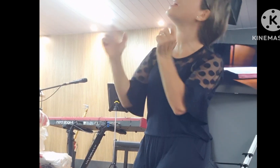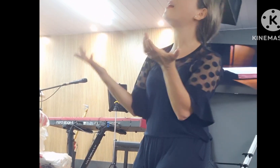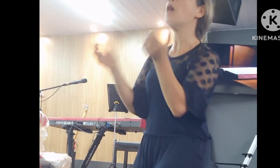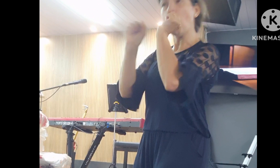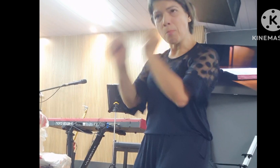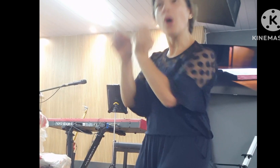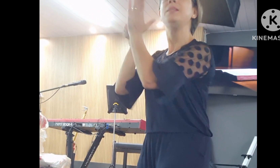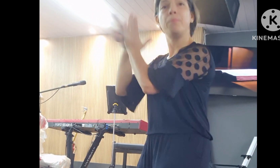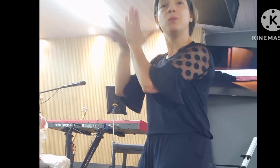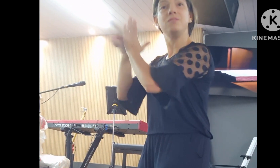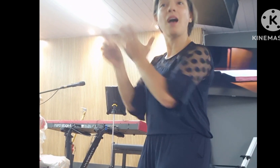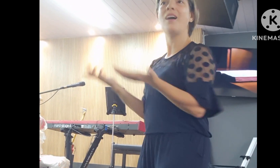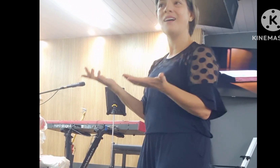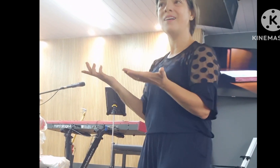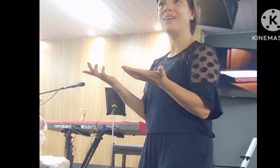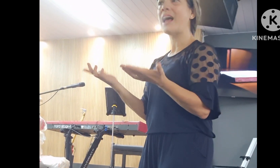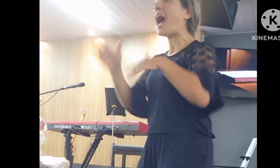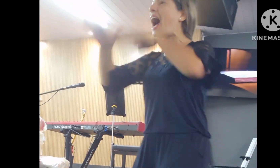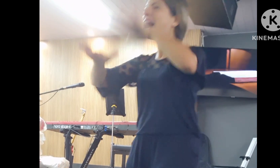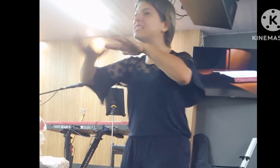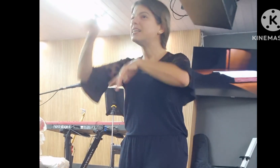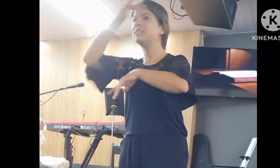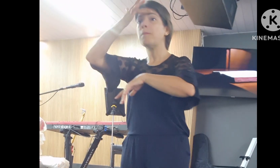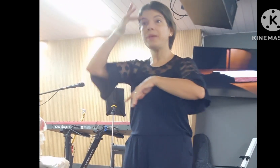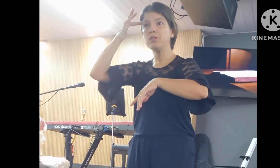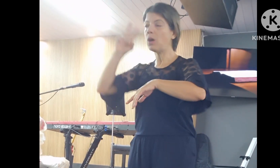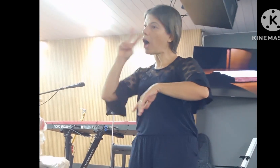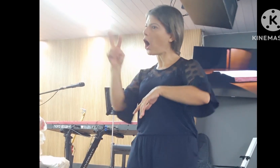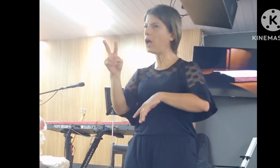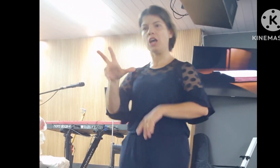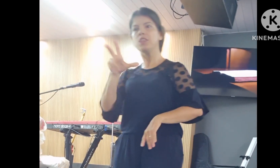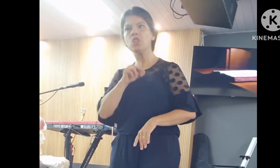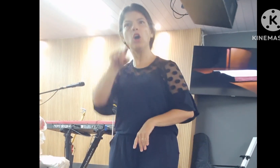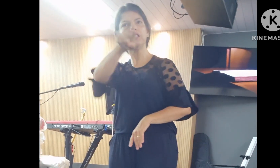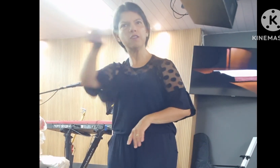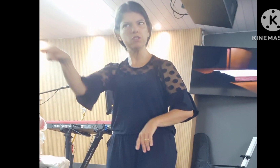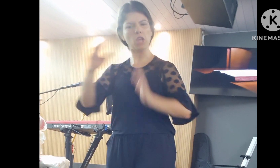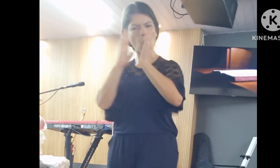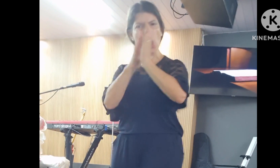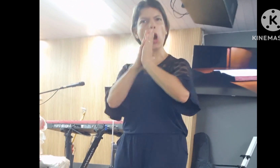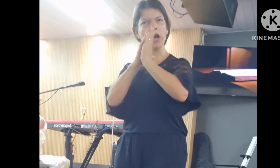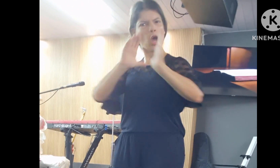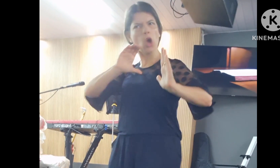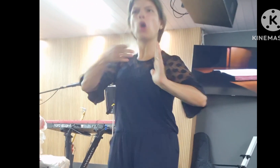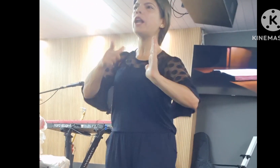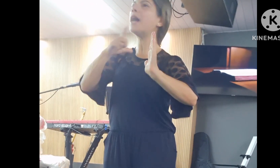e as pessoas vêm falar para você assim, como que você ora com tanta ousadia? É porque eu conheço o Pai está aqui